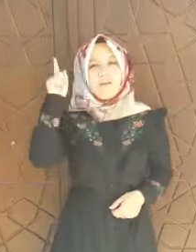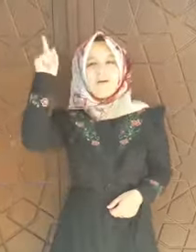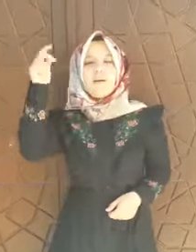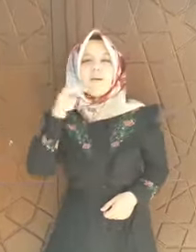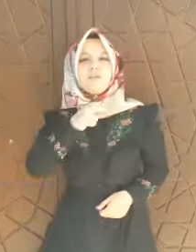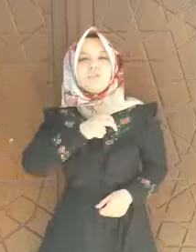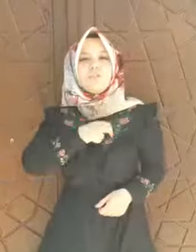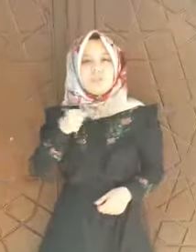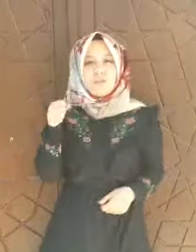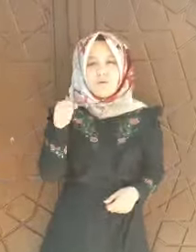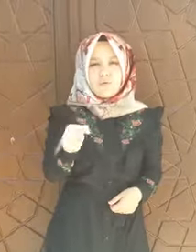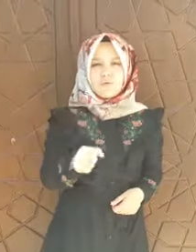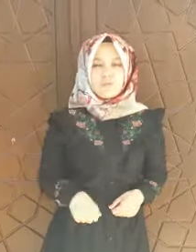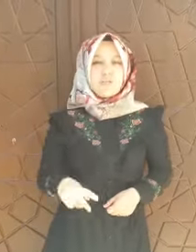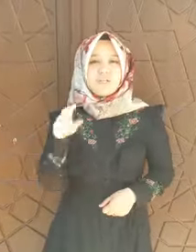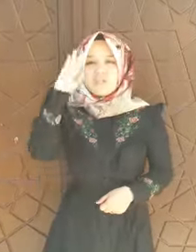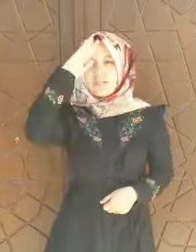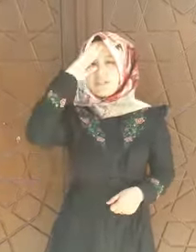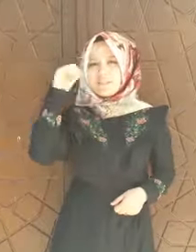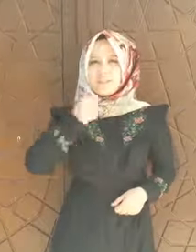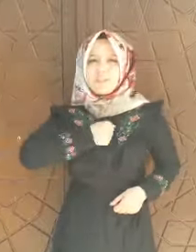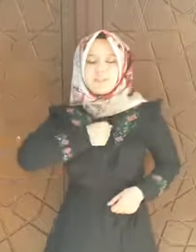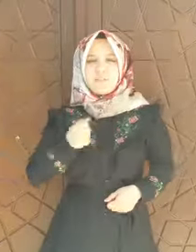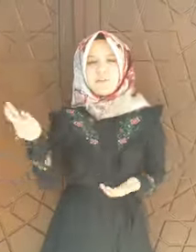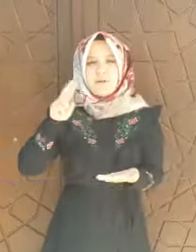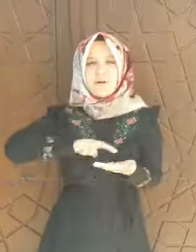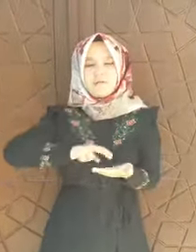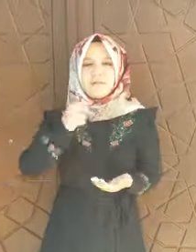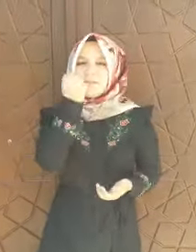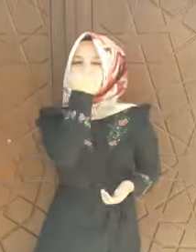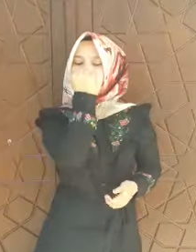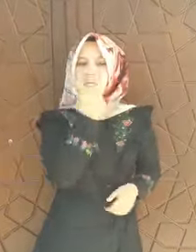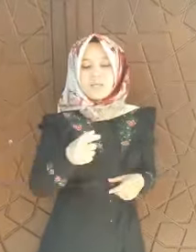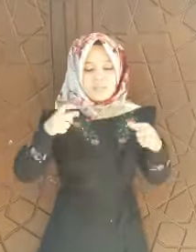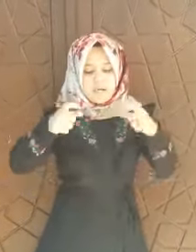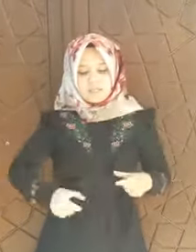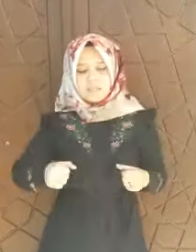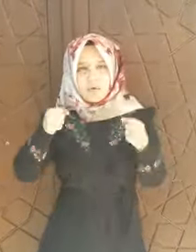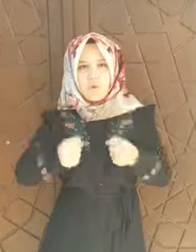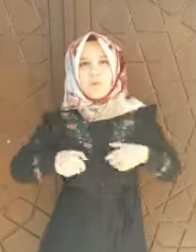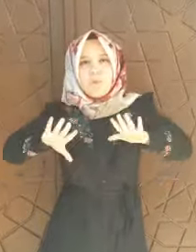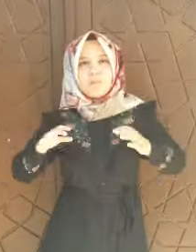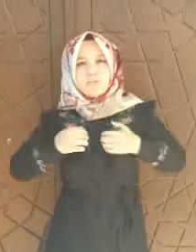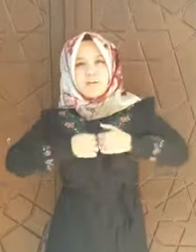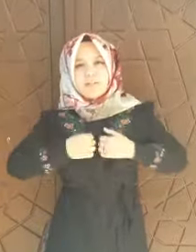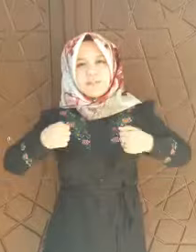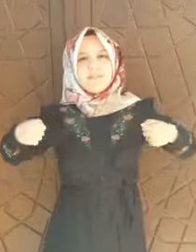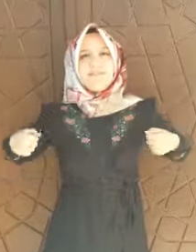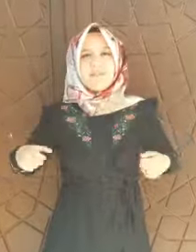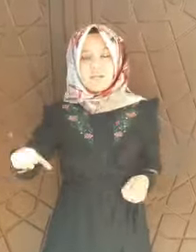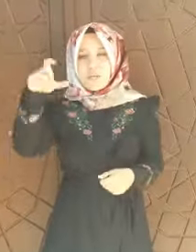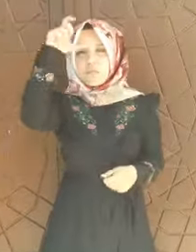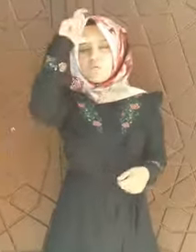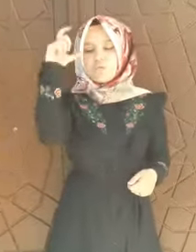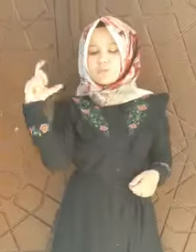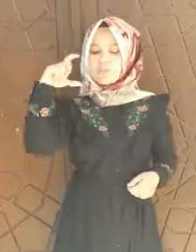Allah aşkına vur. Şehitlerin kanını, yerde koyma şanını. Türk